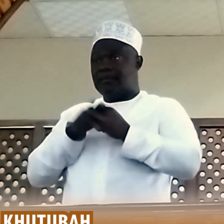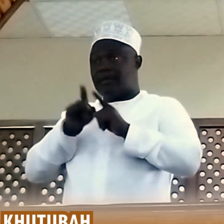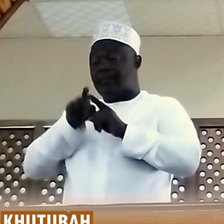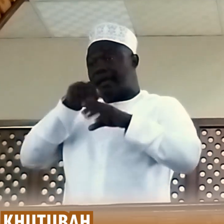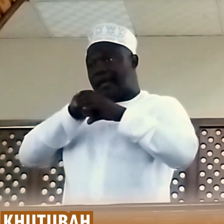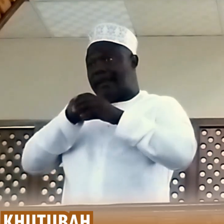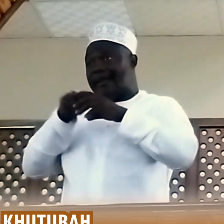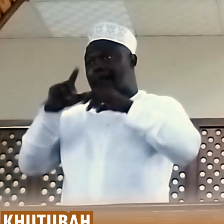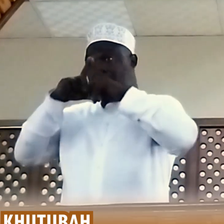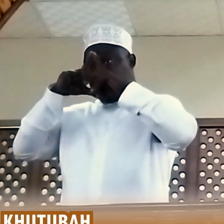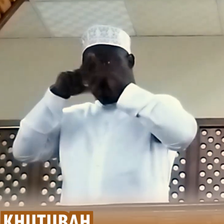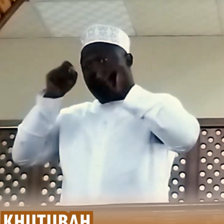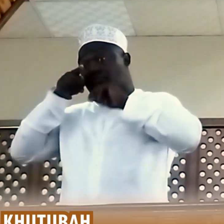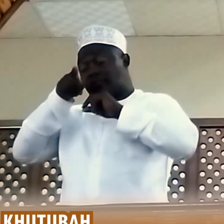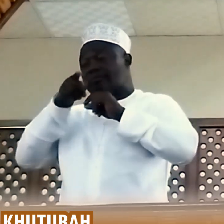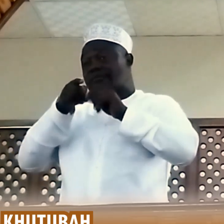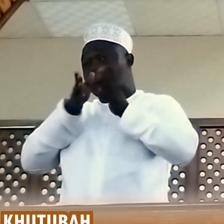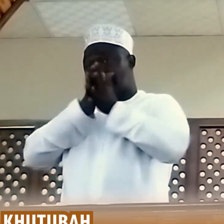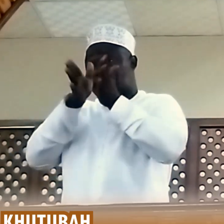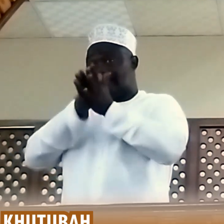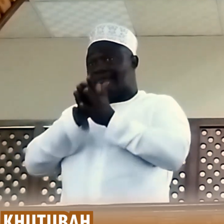بأي صورة كانت